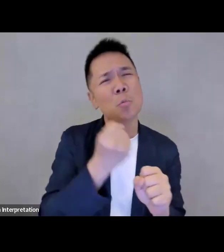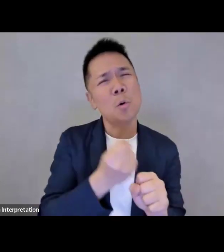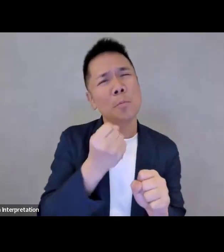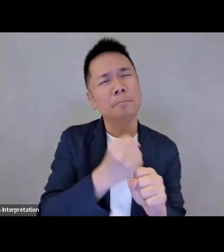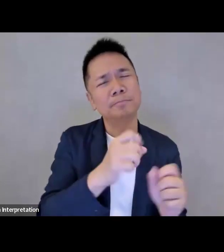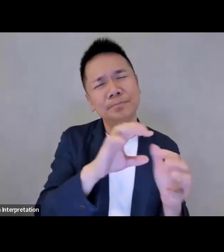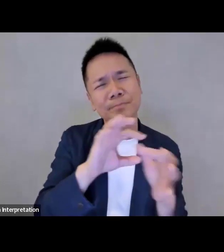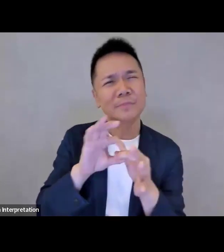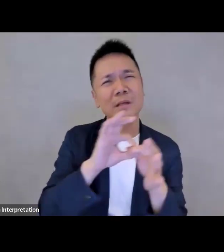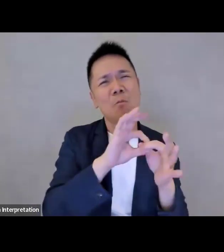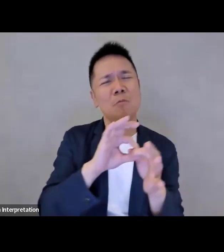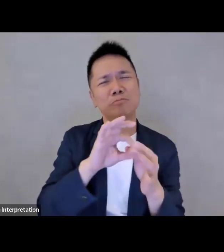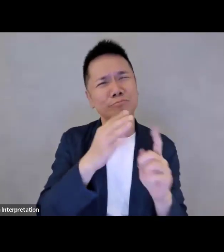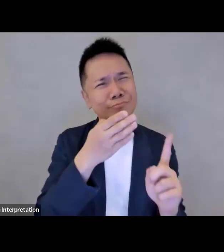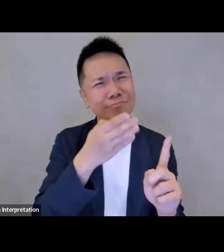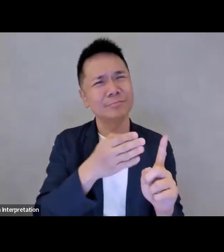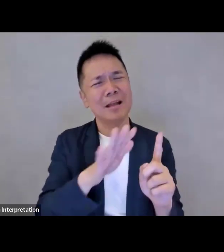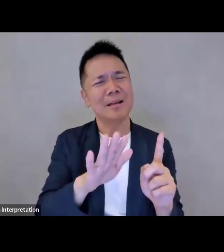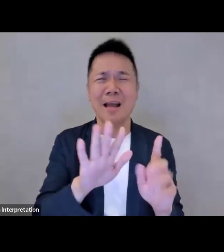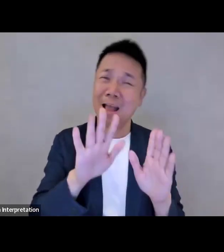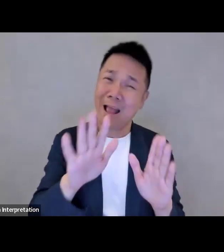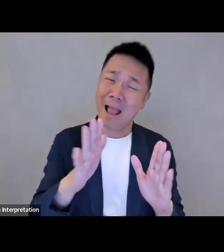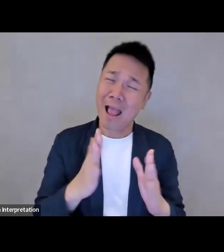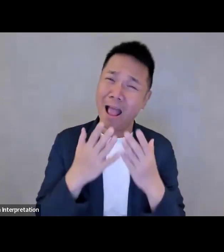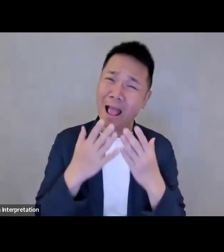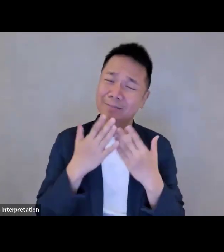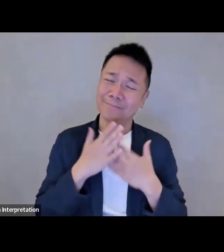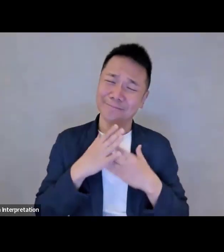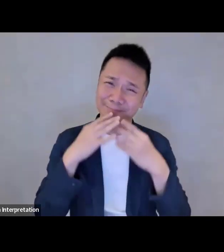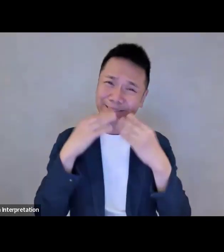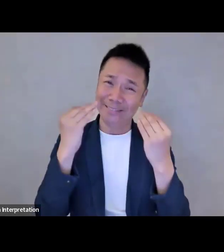记，而且我非常的感谢，